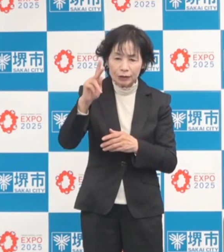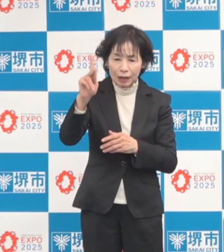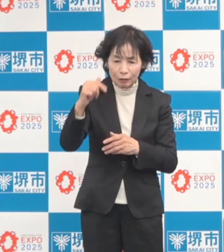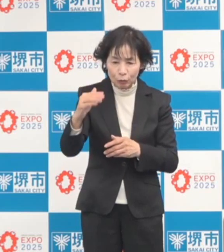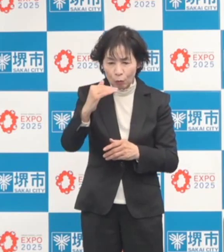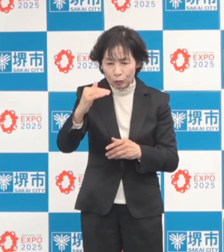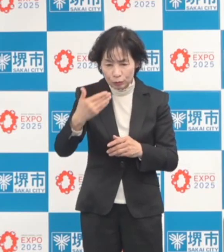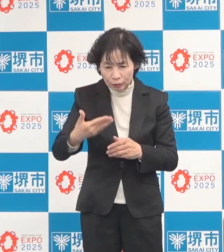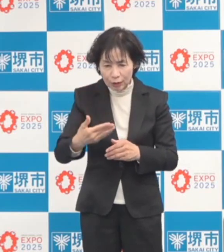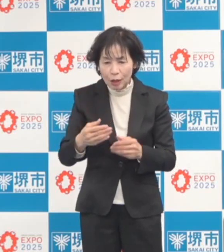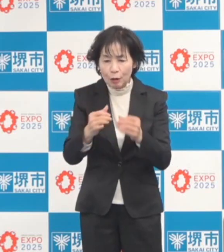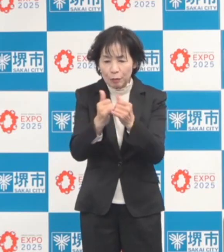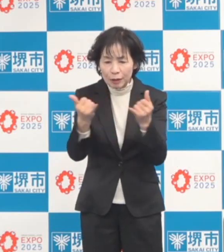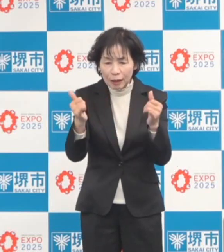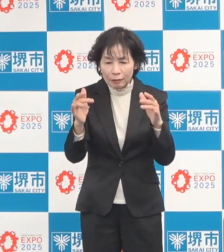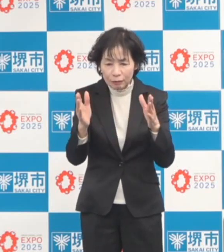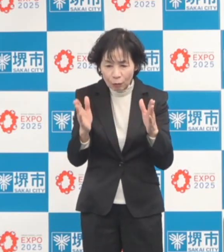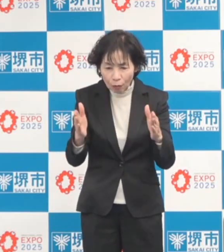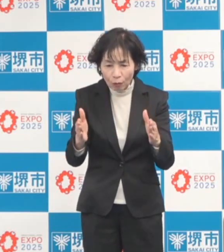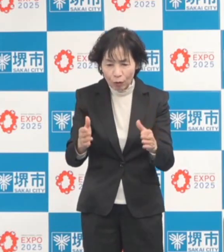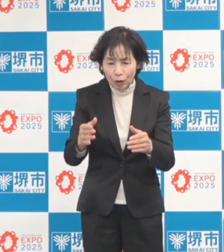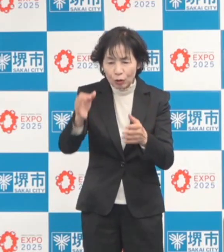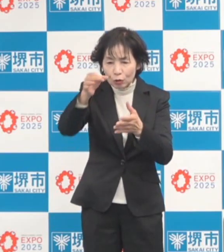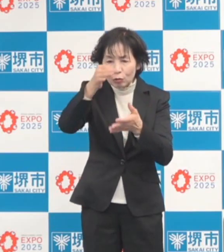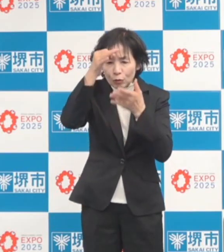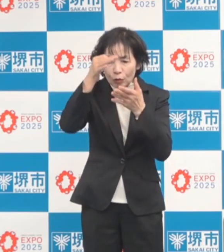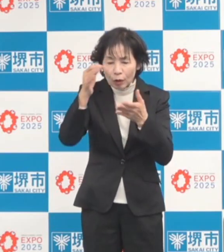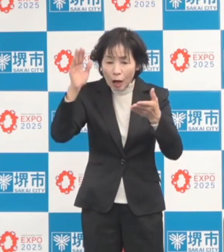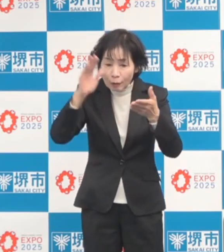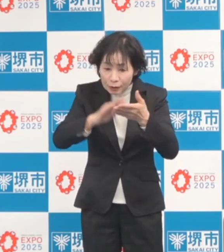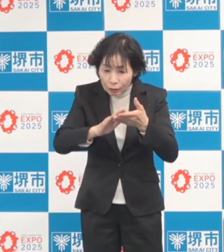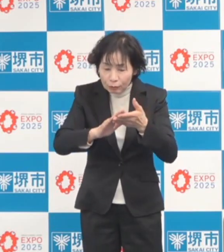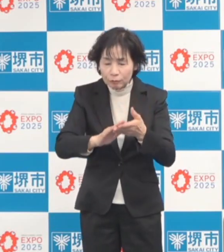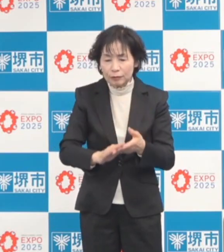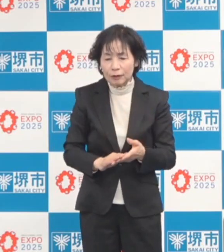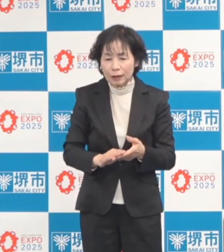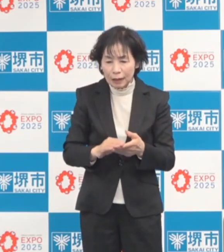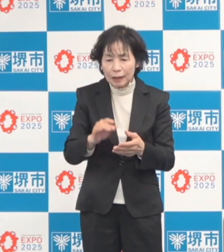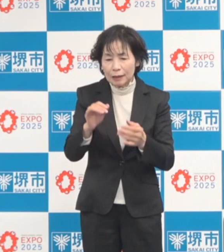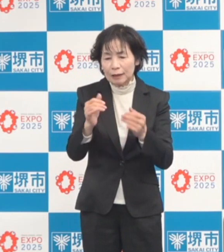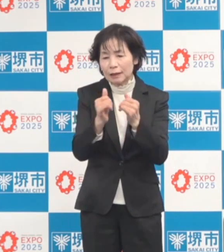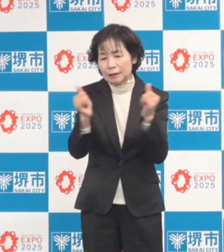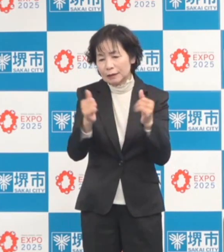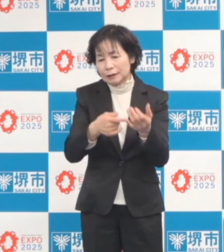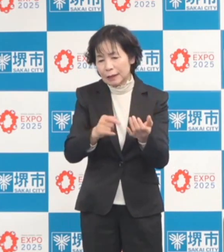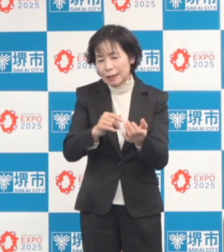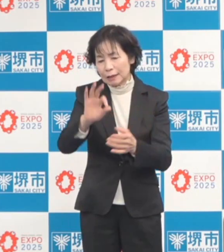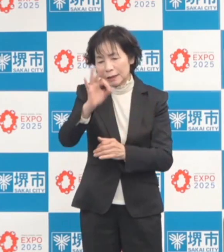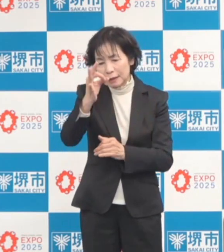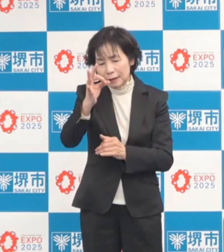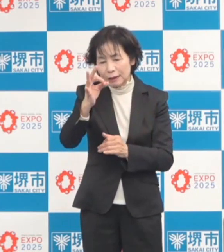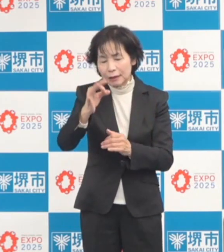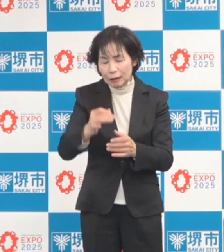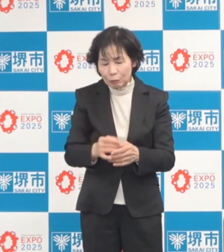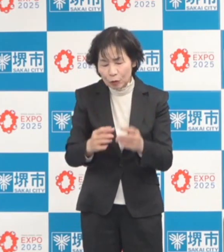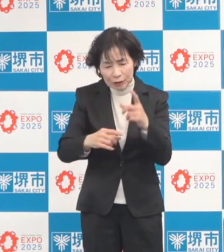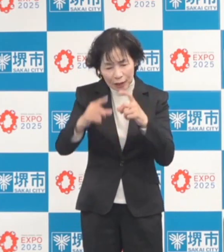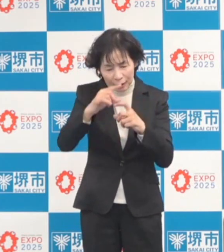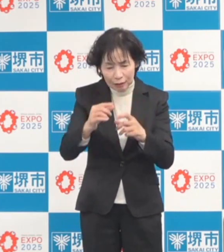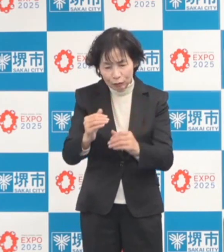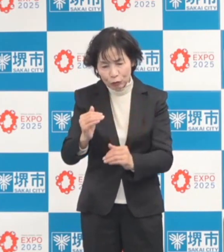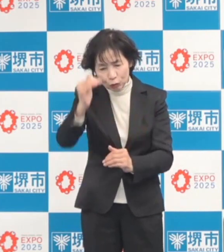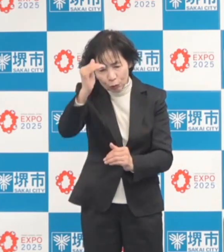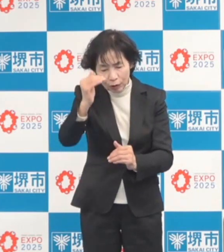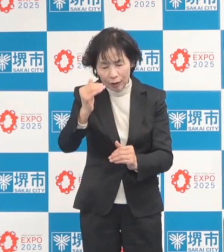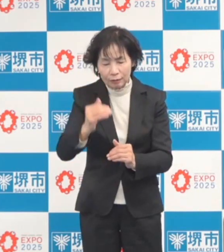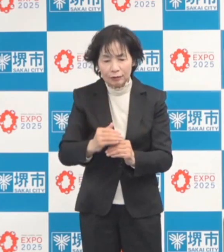はり民間の給料と合わせるというところでは人件費のさらなる増加というのも見込まれます。